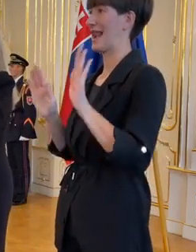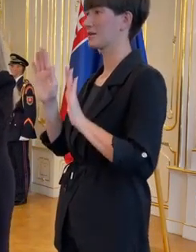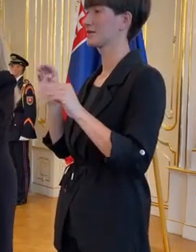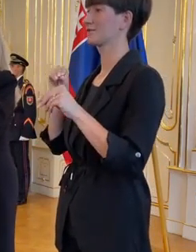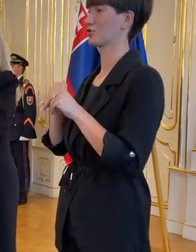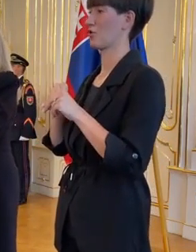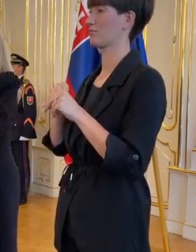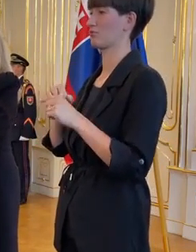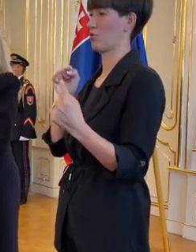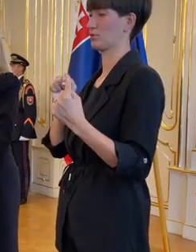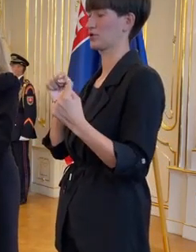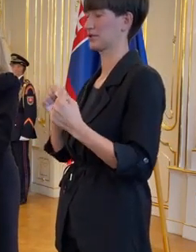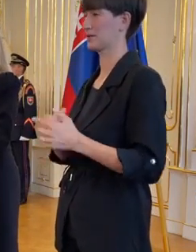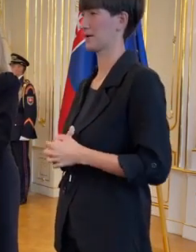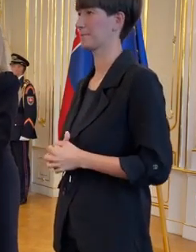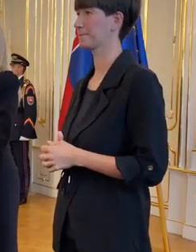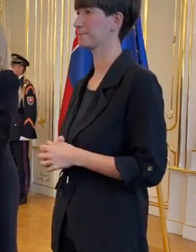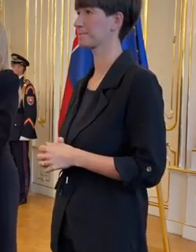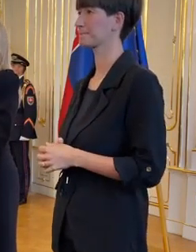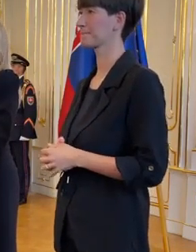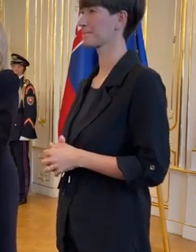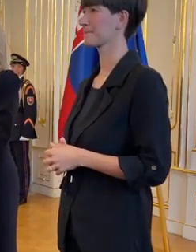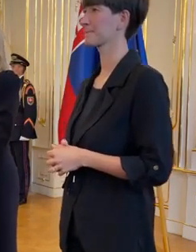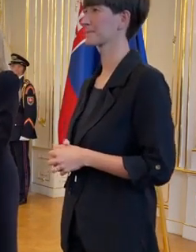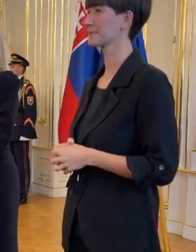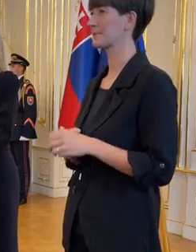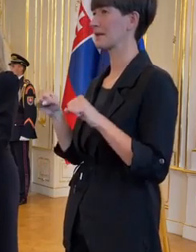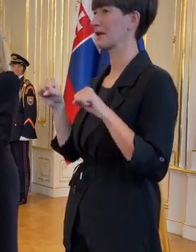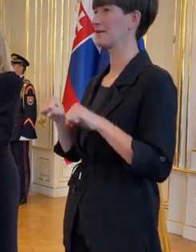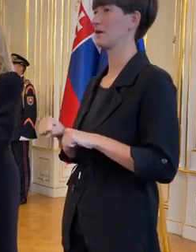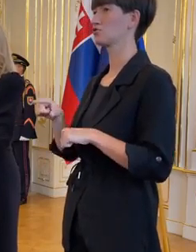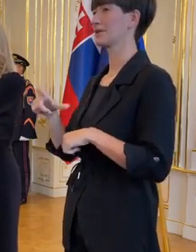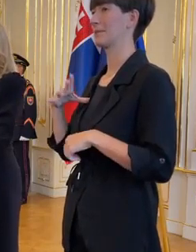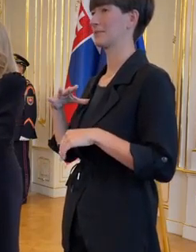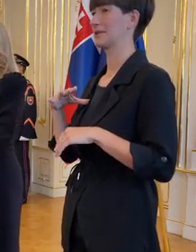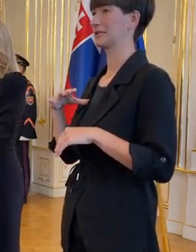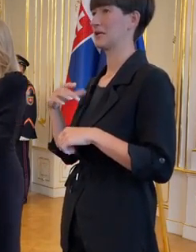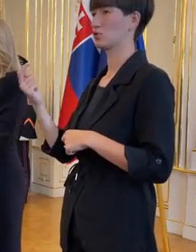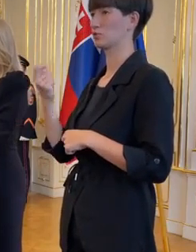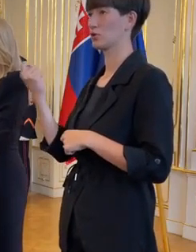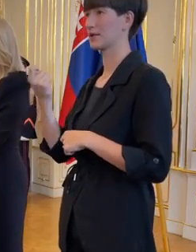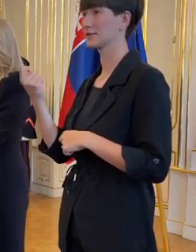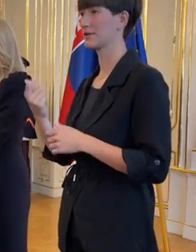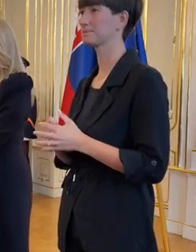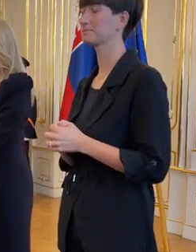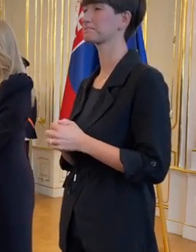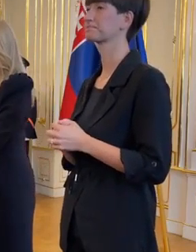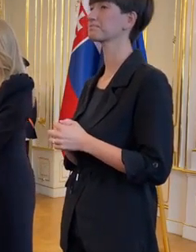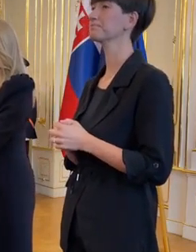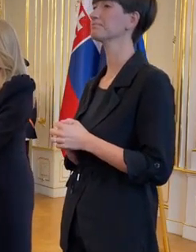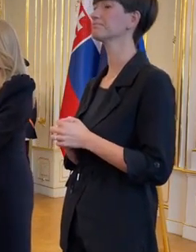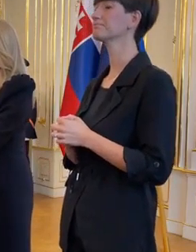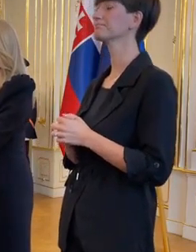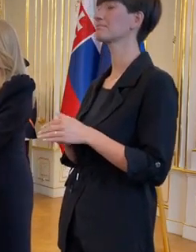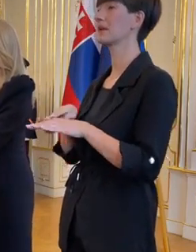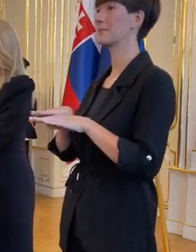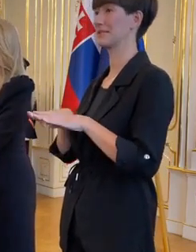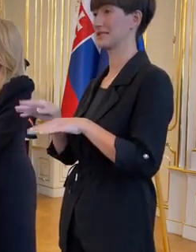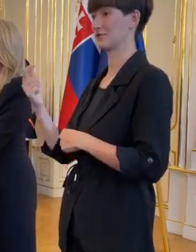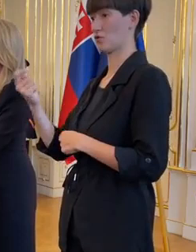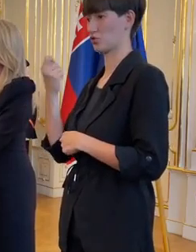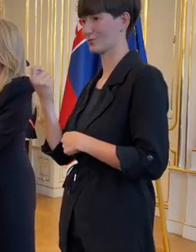oponentov alebo súperov. Vážený pán minister hospodárstva, s rezortom,